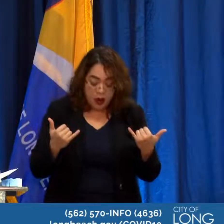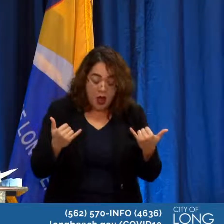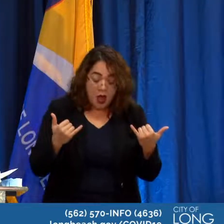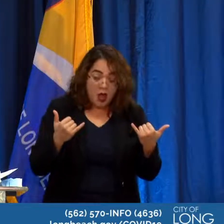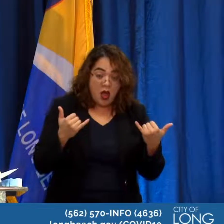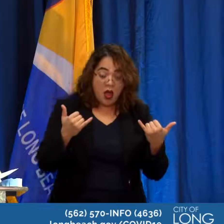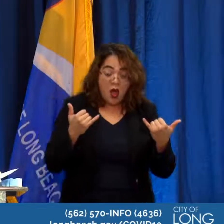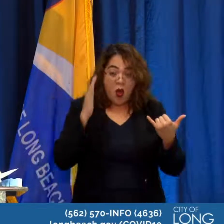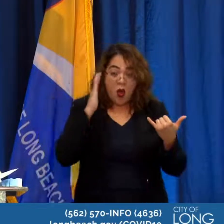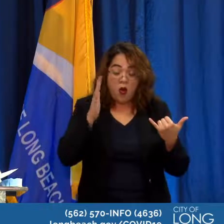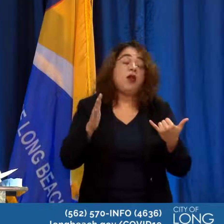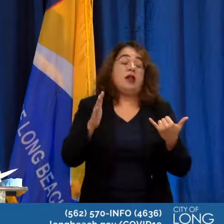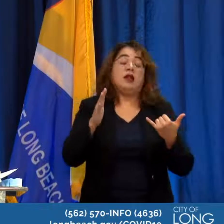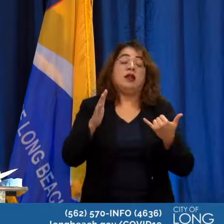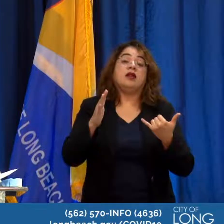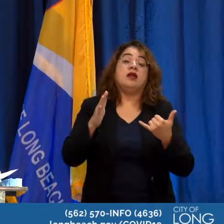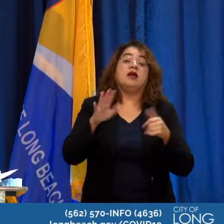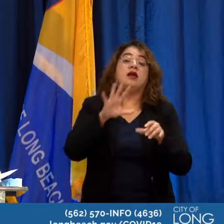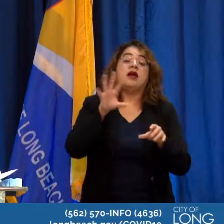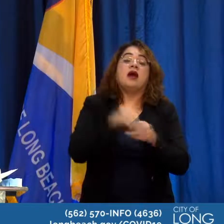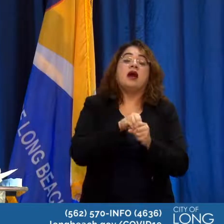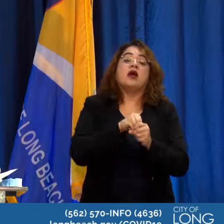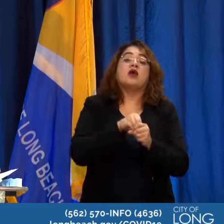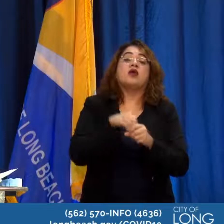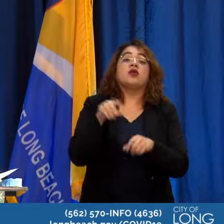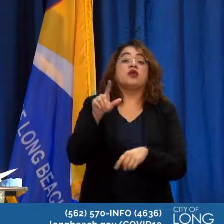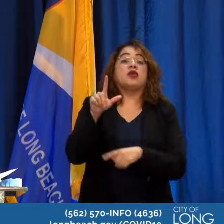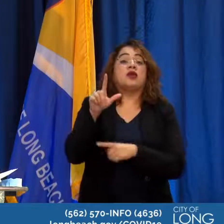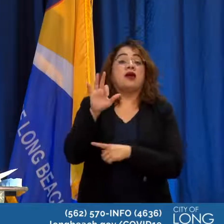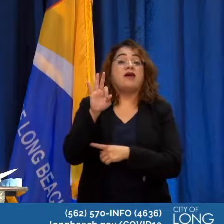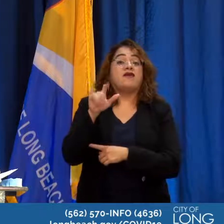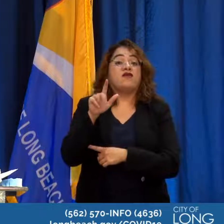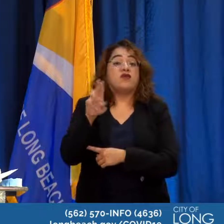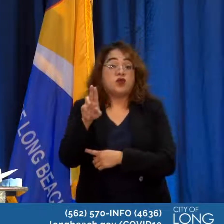identificar exactamente qué es lo que tiene. Muchas gracias por